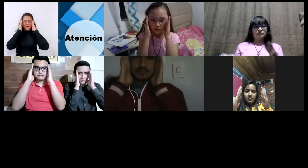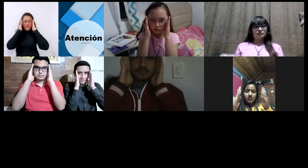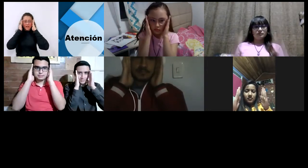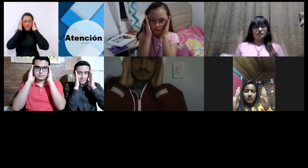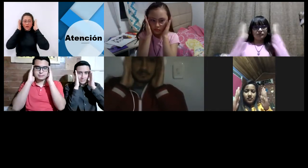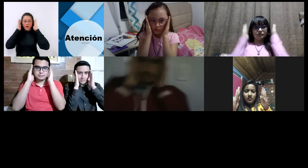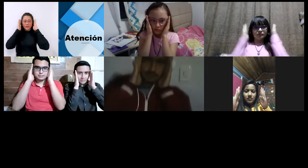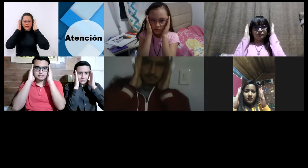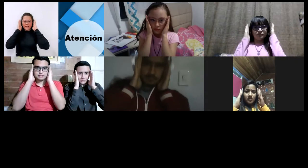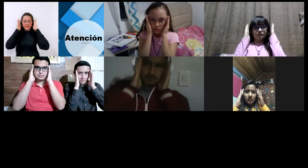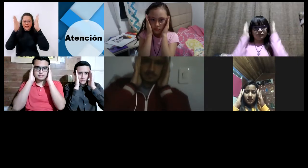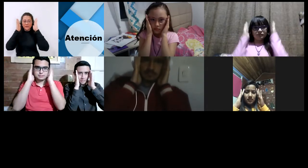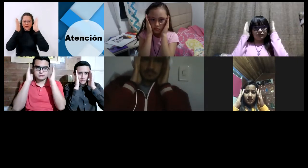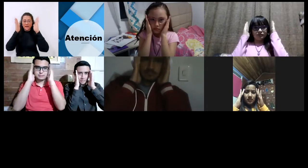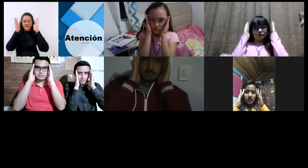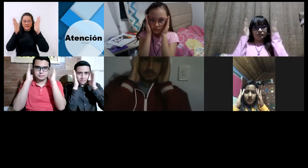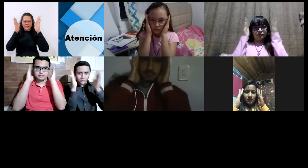de los ojos, separadito y hacemos atención.